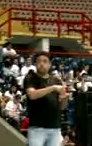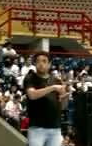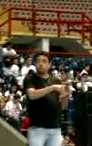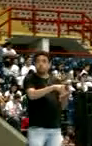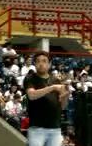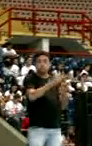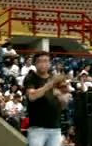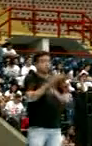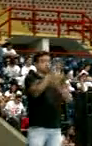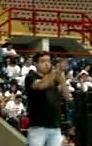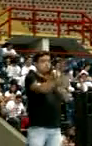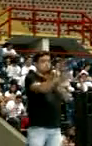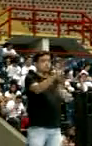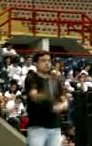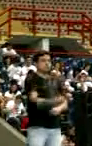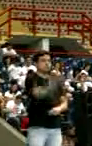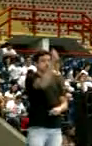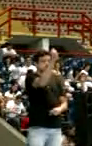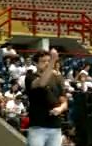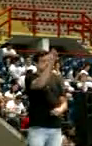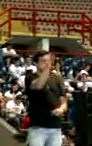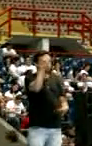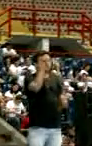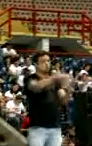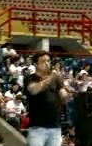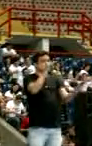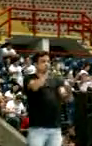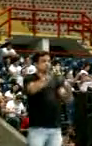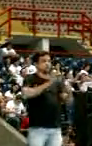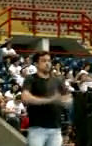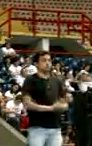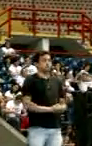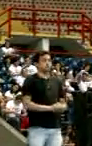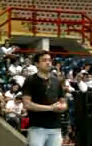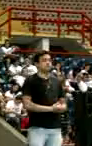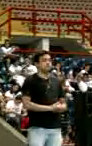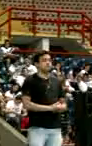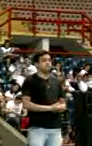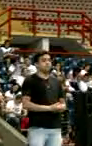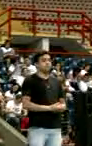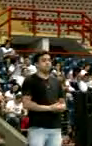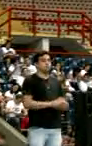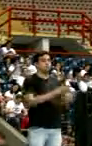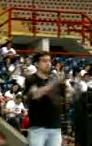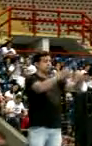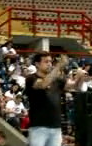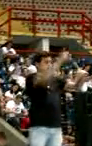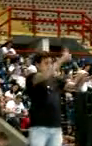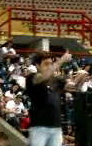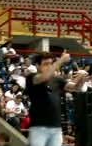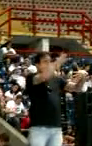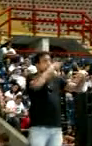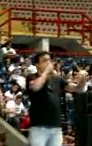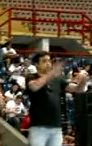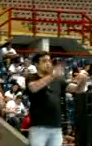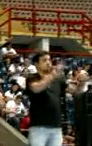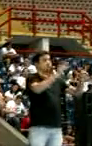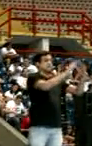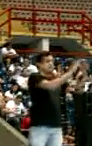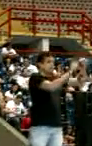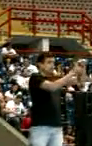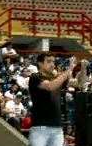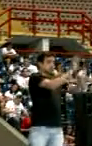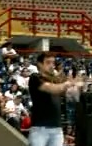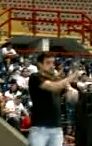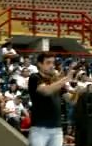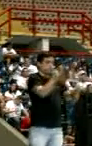A busca da salvação é o último objetivo. Vamos lá. Um por um a explicação. Primeiro eu disse que era unificar as igrejas. Por